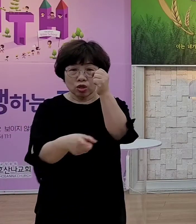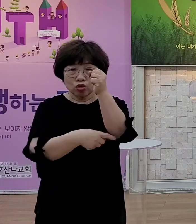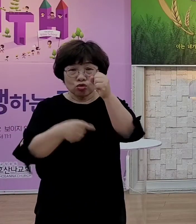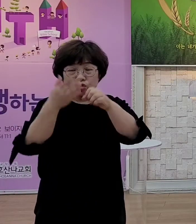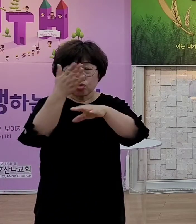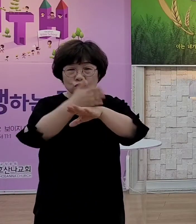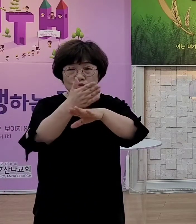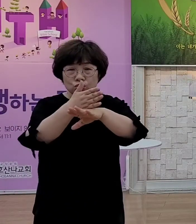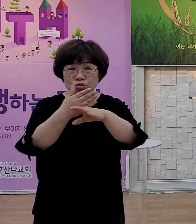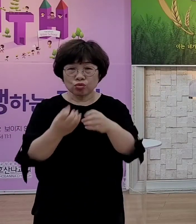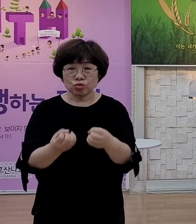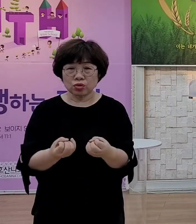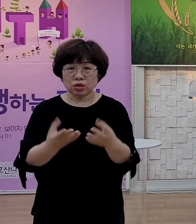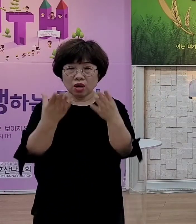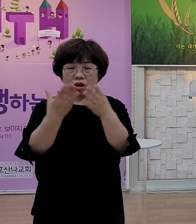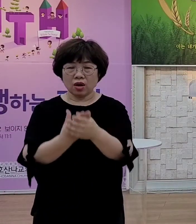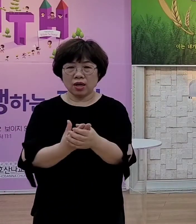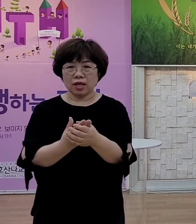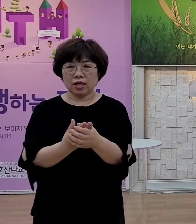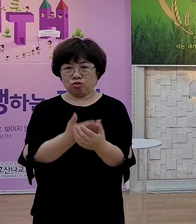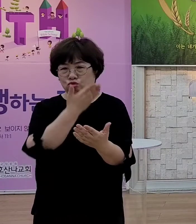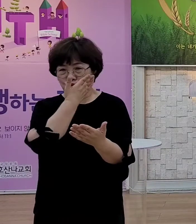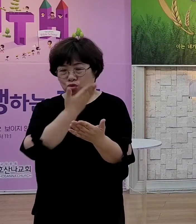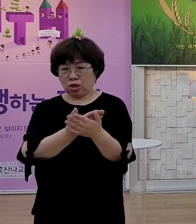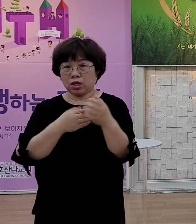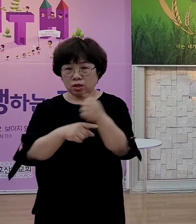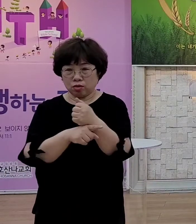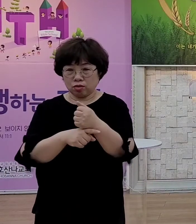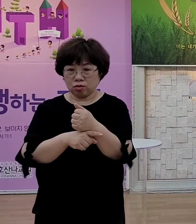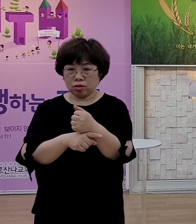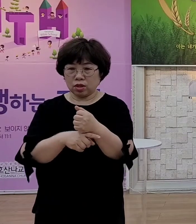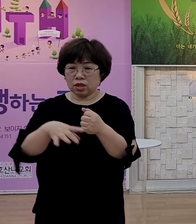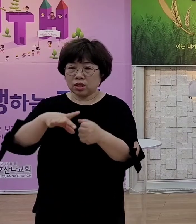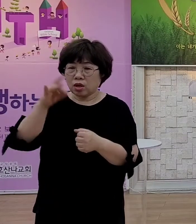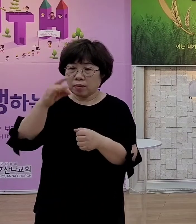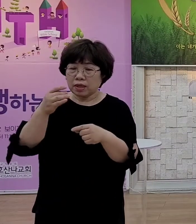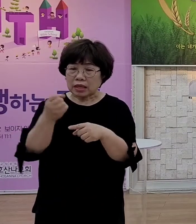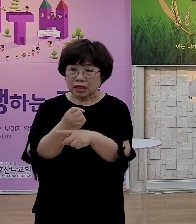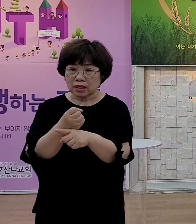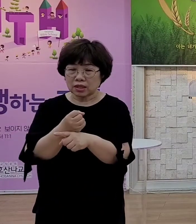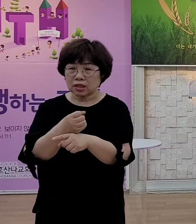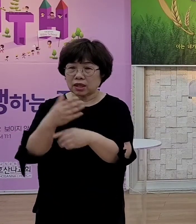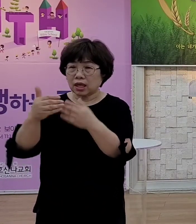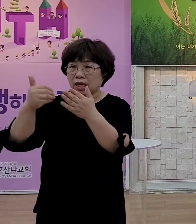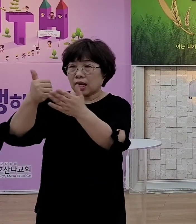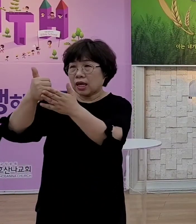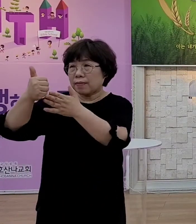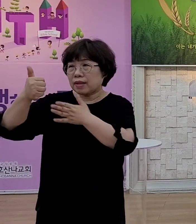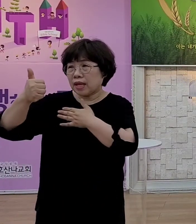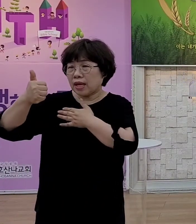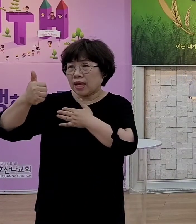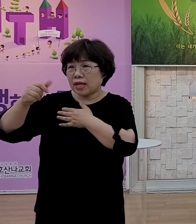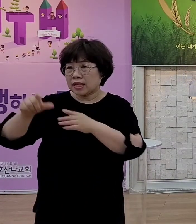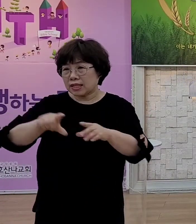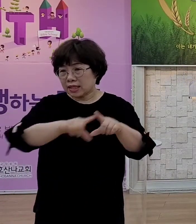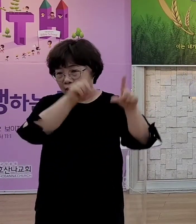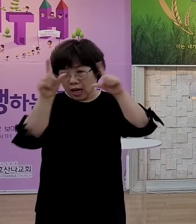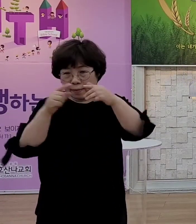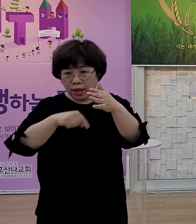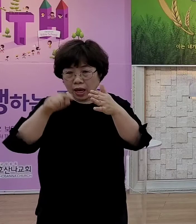뭐냐? 바로 하나님이 내 삶의 최우선이 되신다. 1번이 되신다라는